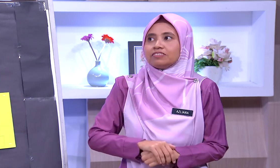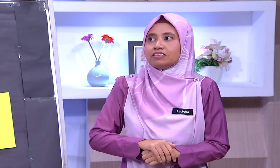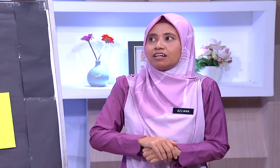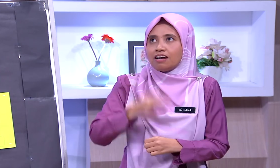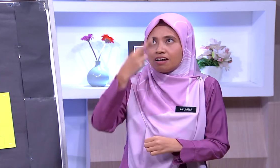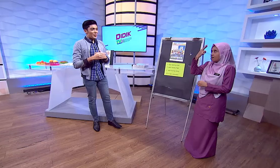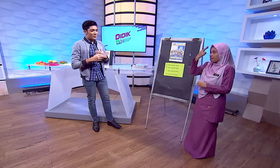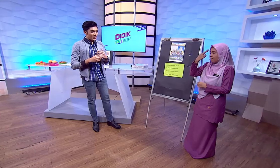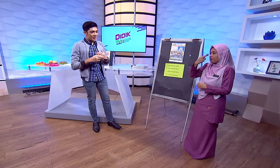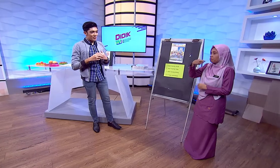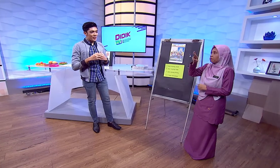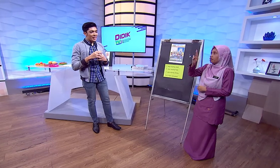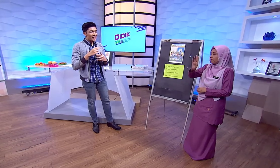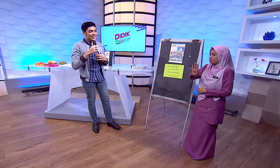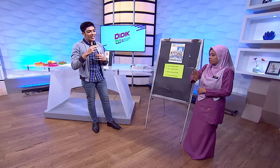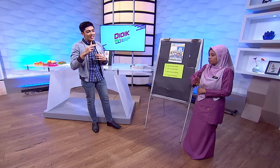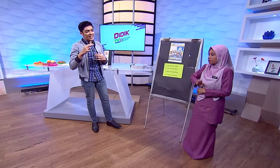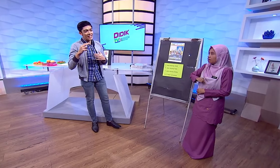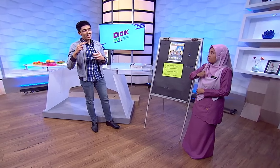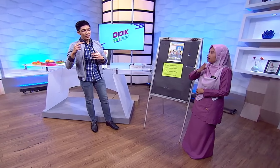Hai drahma dbagian